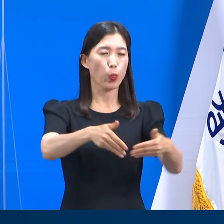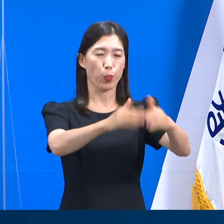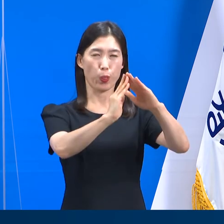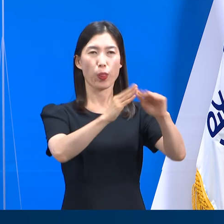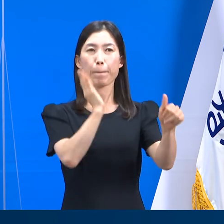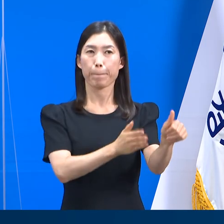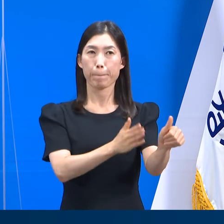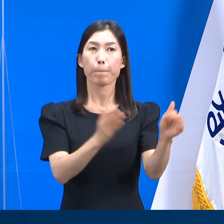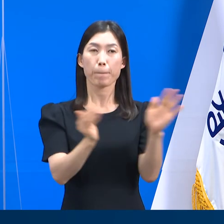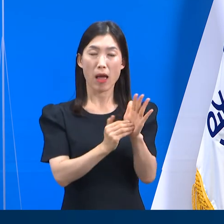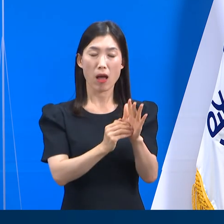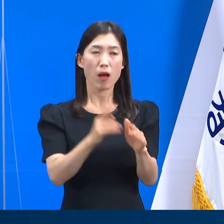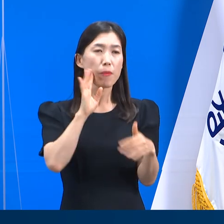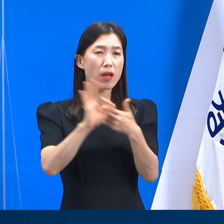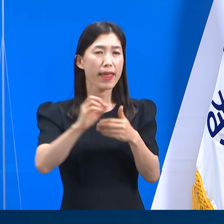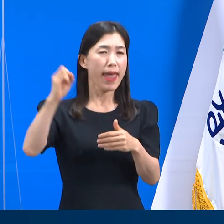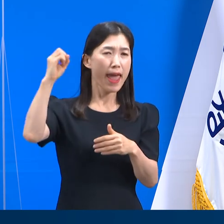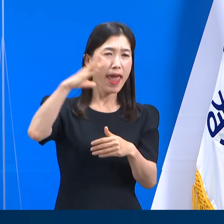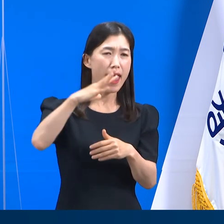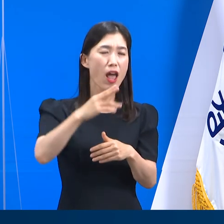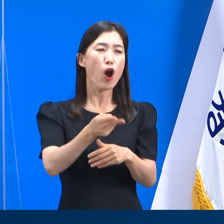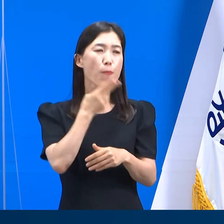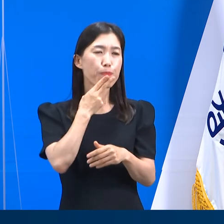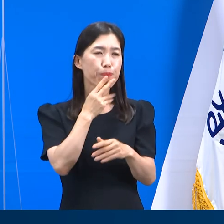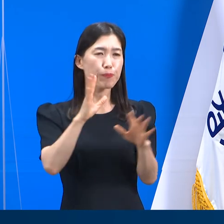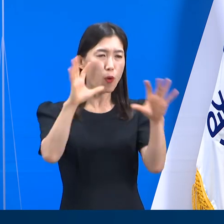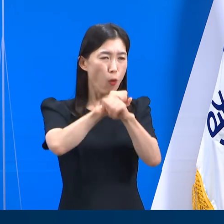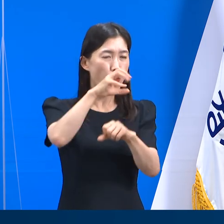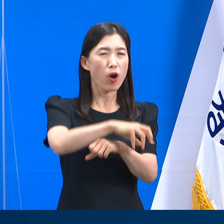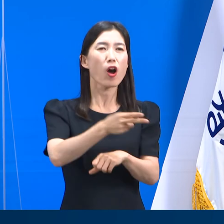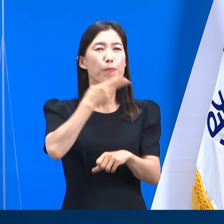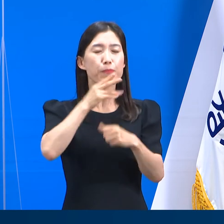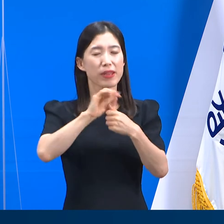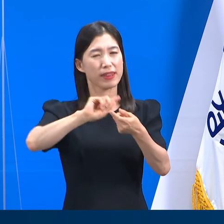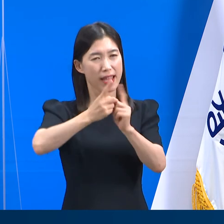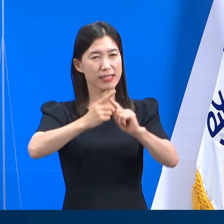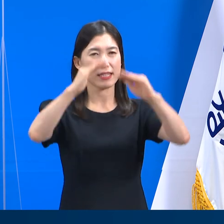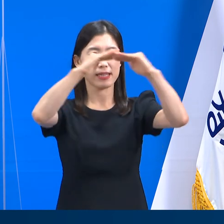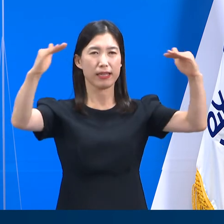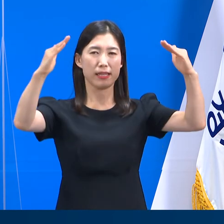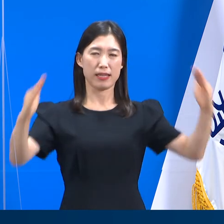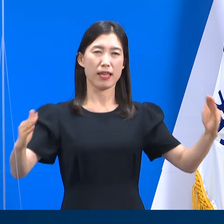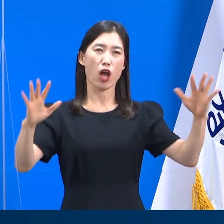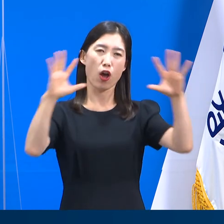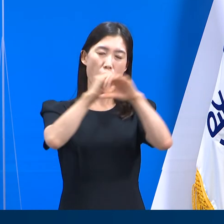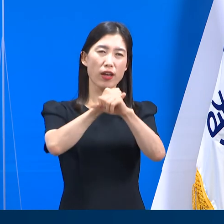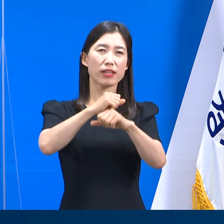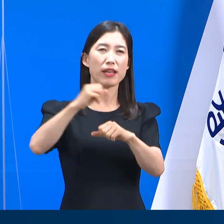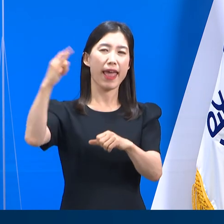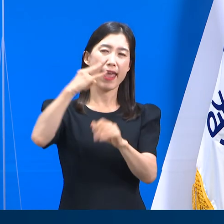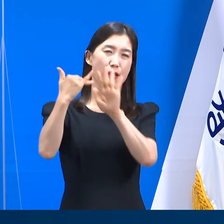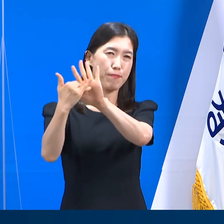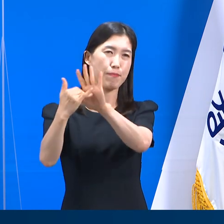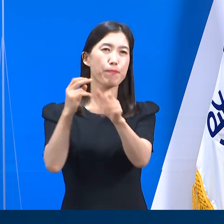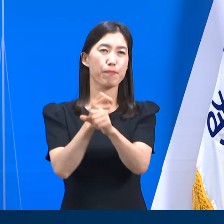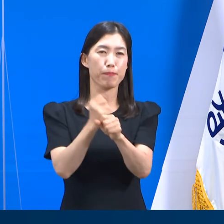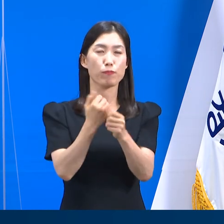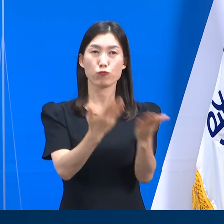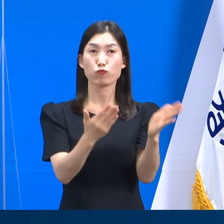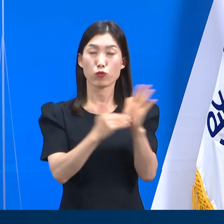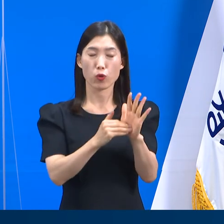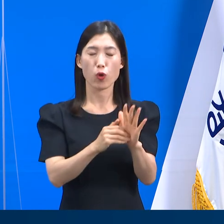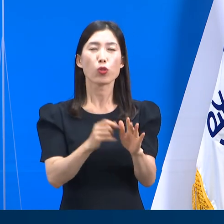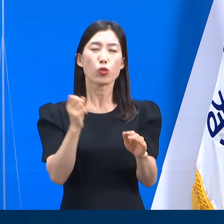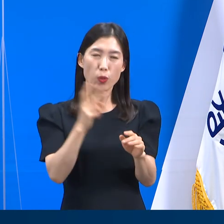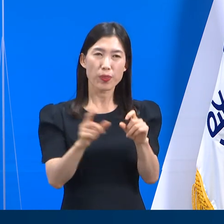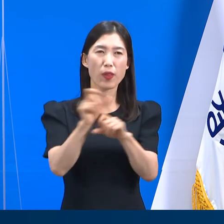조정하였으며, 그늘이 없는 곳은 근음막을 설치하도록 하였습니다. 더불어 폭염경보 등 발령 시 기온이 최고조인